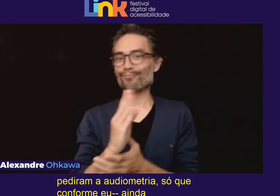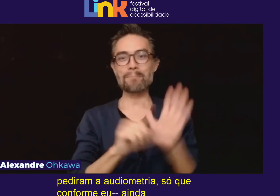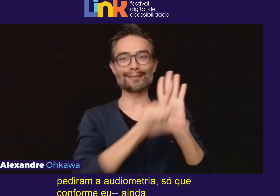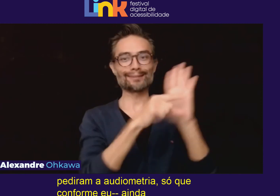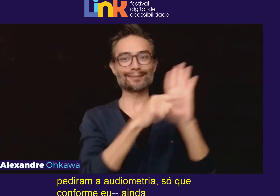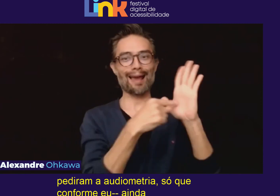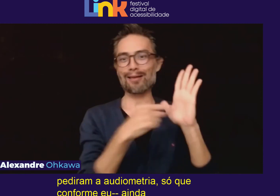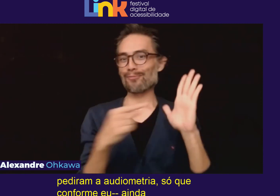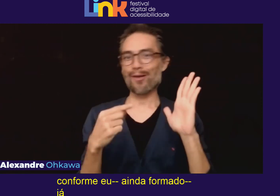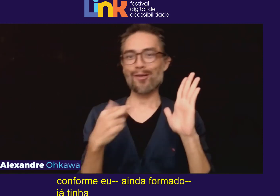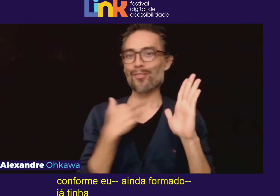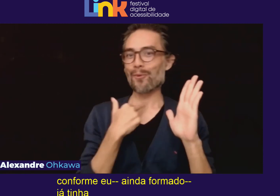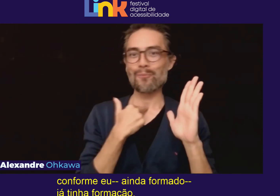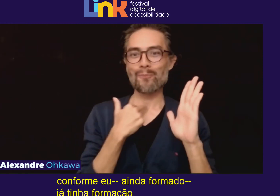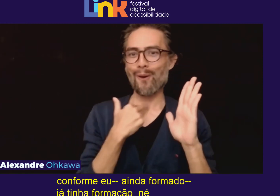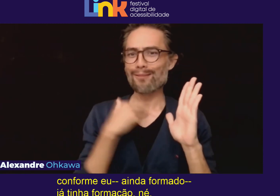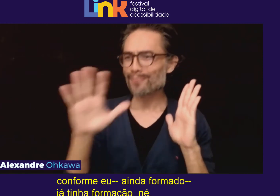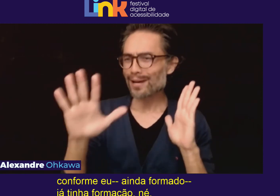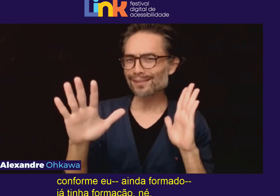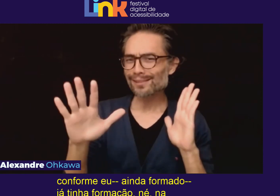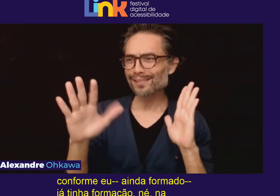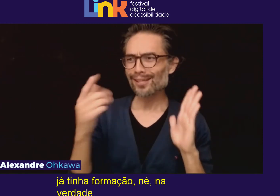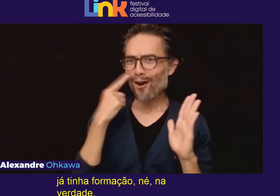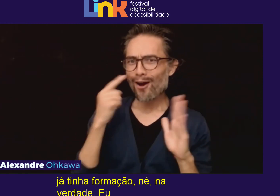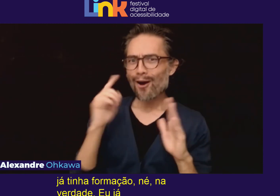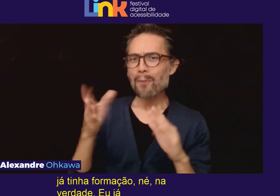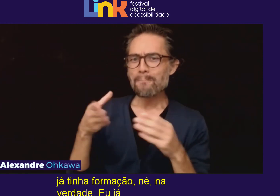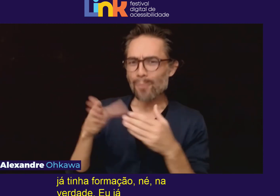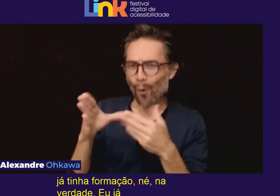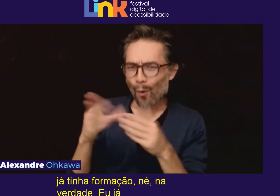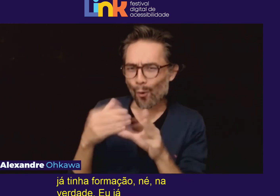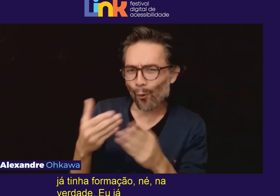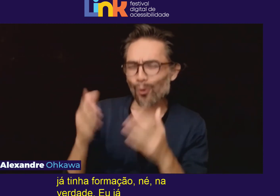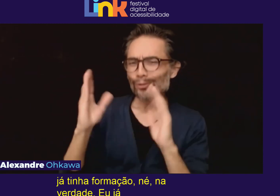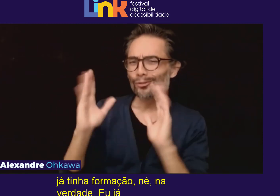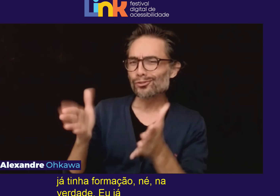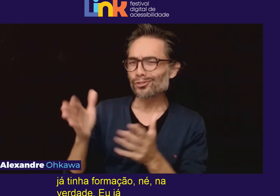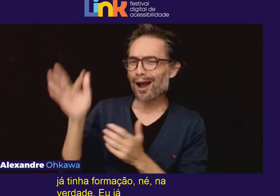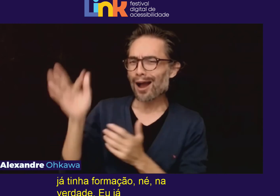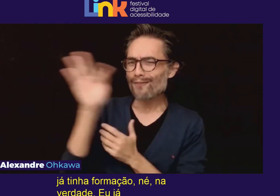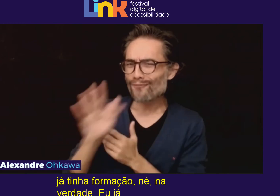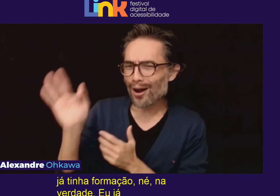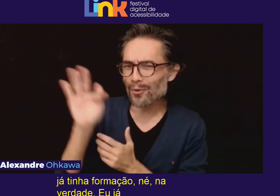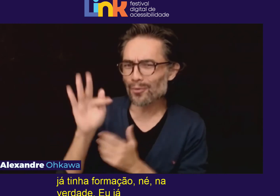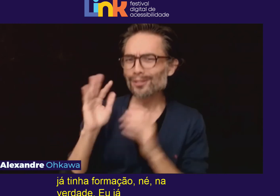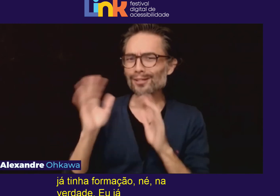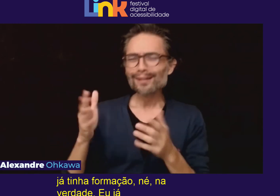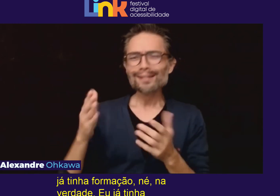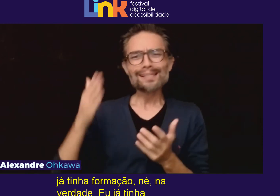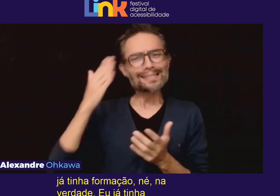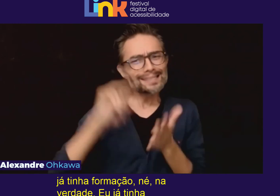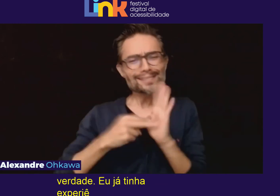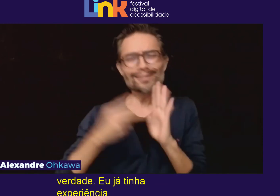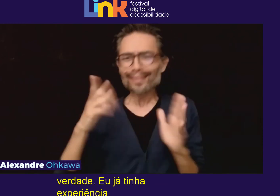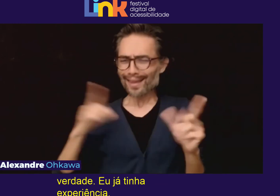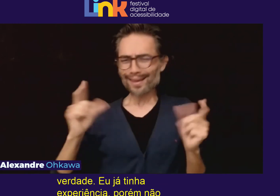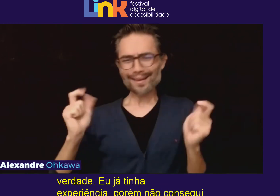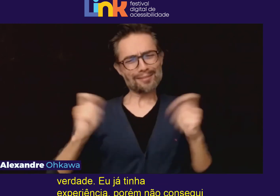já tinha experiência, porém eu não consegui ser aprovada. Eu não consegui ser aprovado, né? Eu